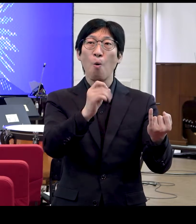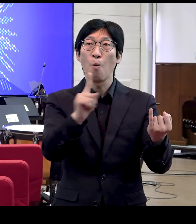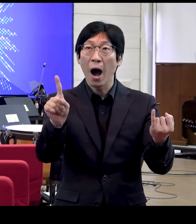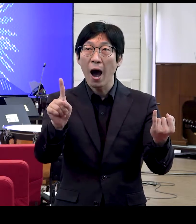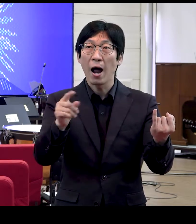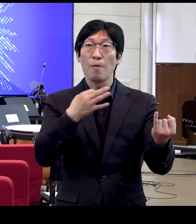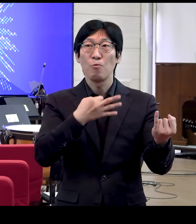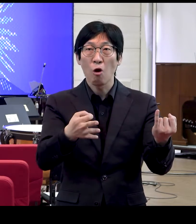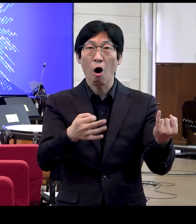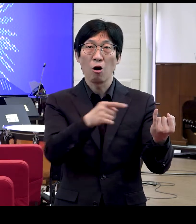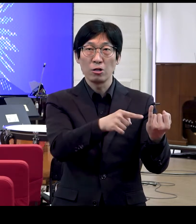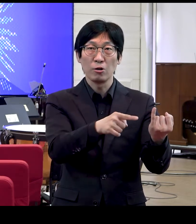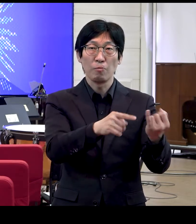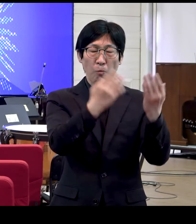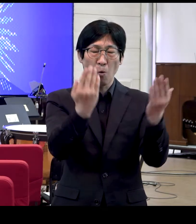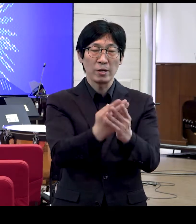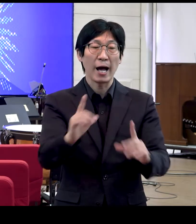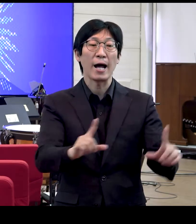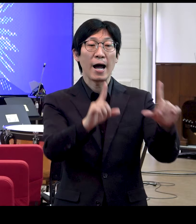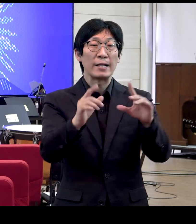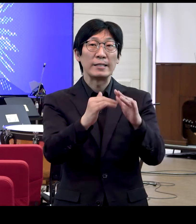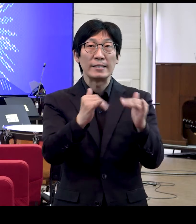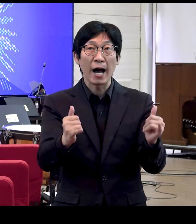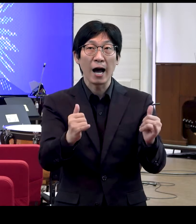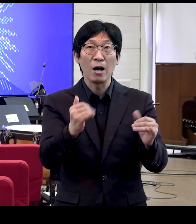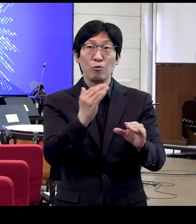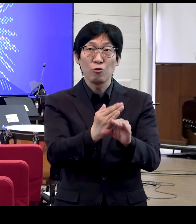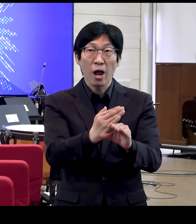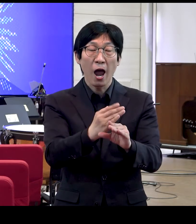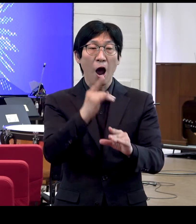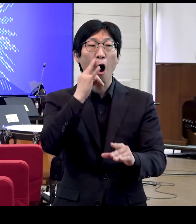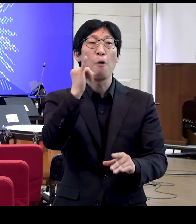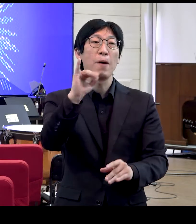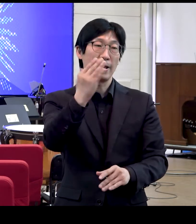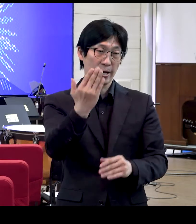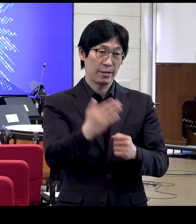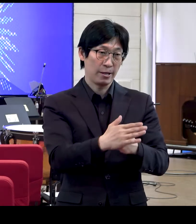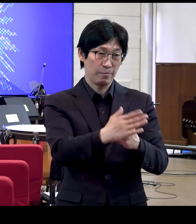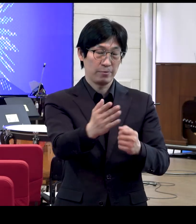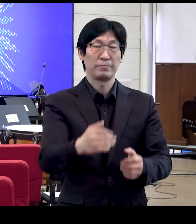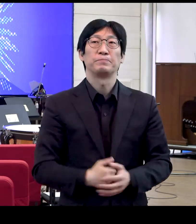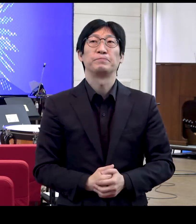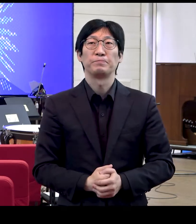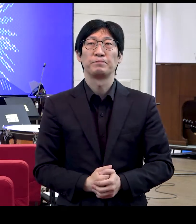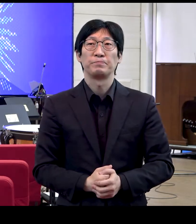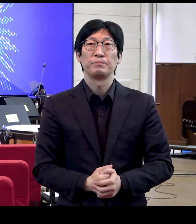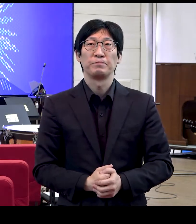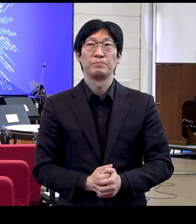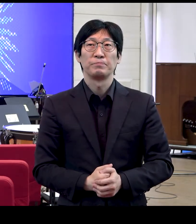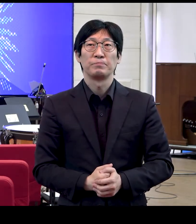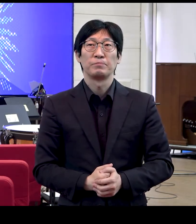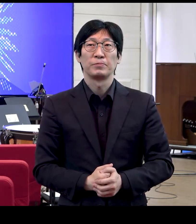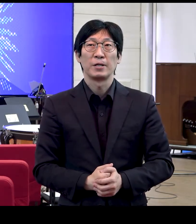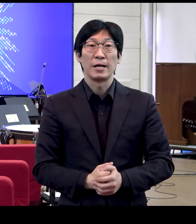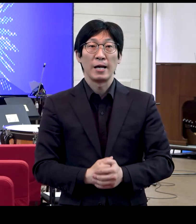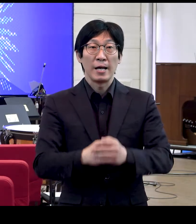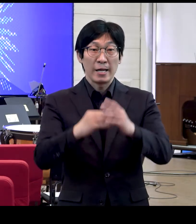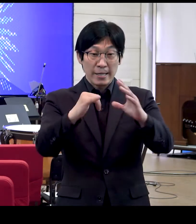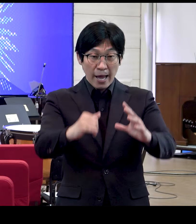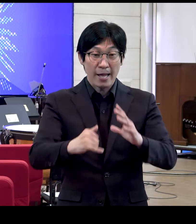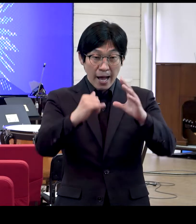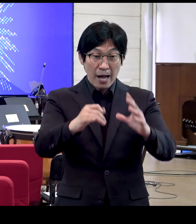불렀으니 그는 모든 산자의 어머니가 됨이더라. 네, 이 말씀은요, 인류의 첫